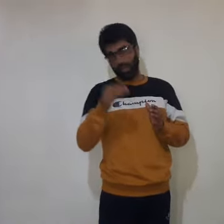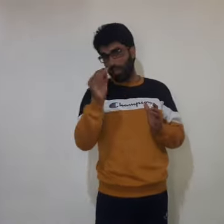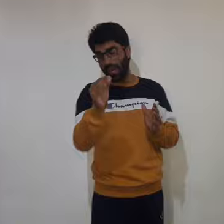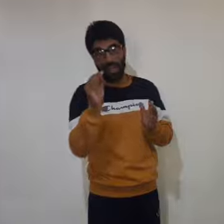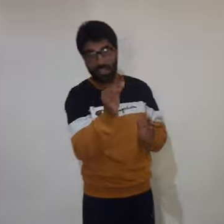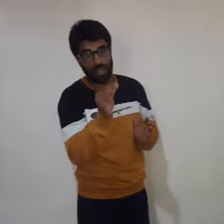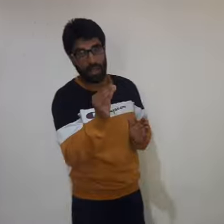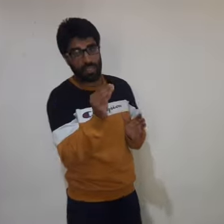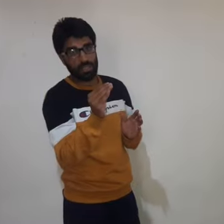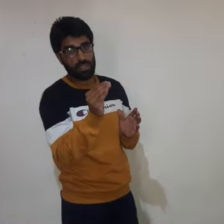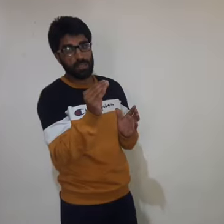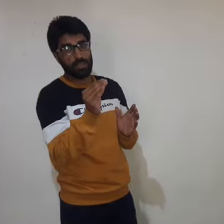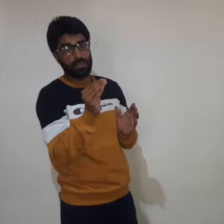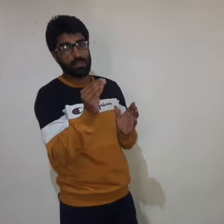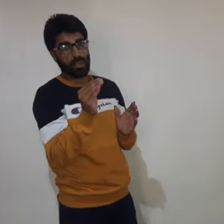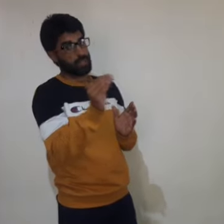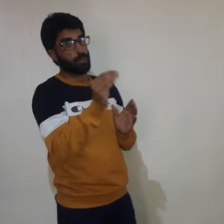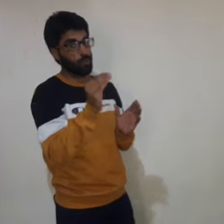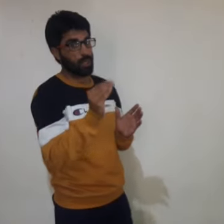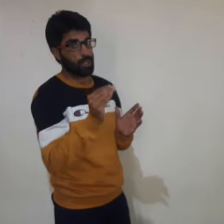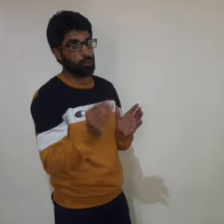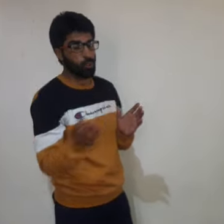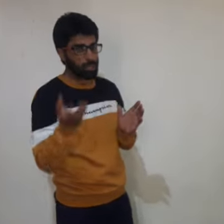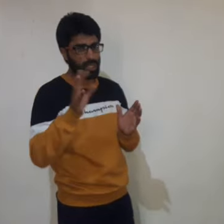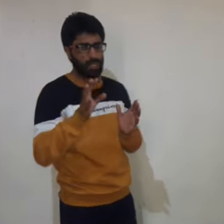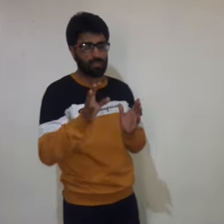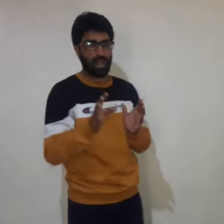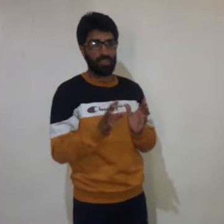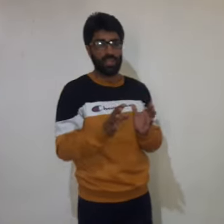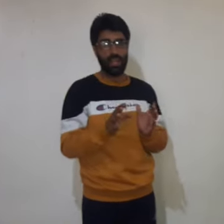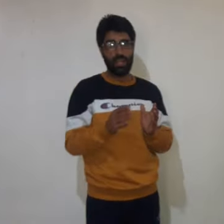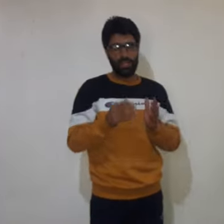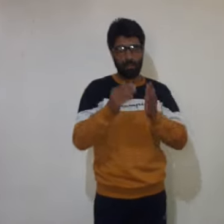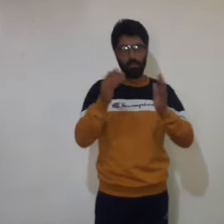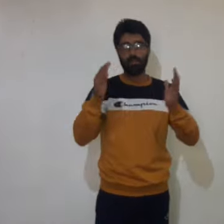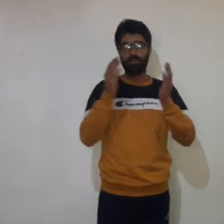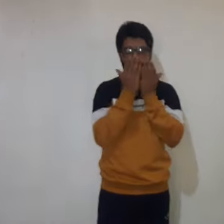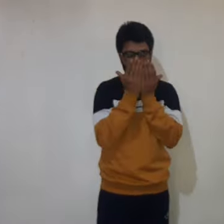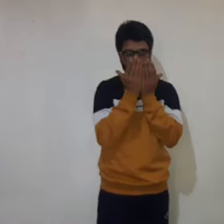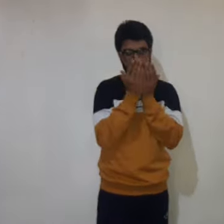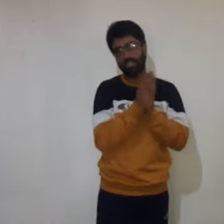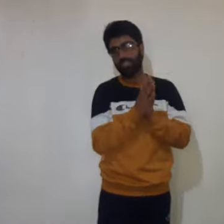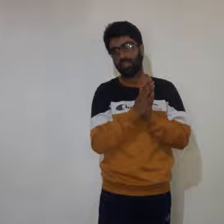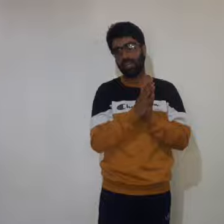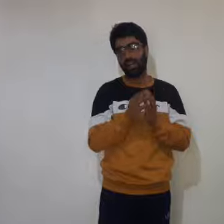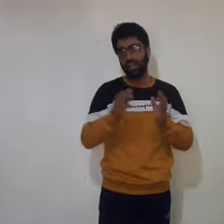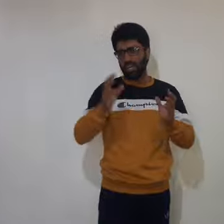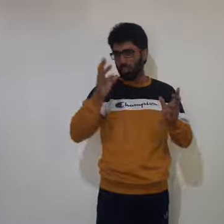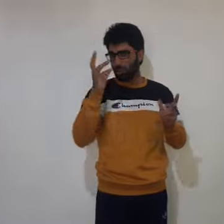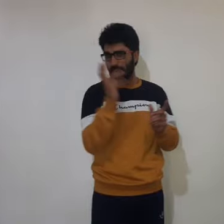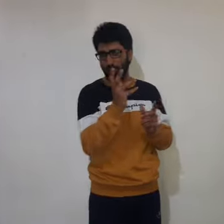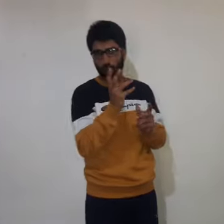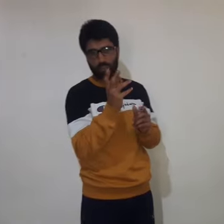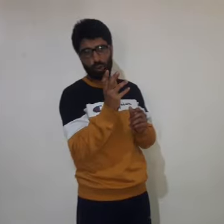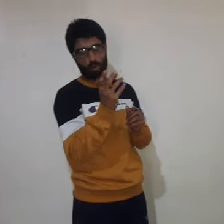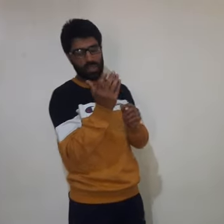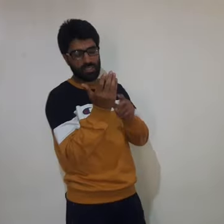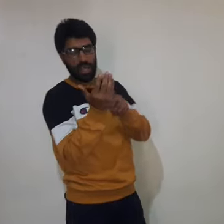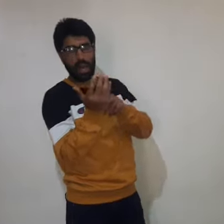यह था एक तरीका इसकी ट्रांसमिट होने की। दूसरी क्या वजह है, जब हम ऐसे छींकते हैं, जो यही वाटर ड्रॉपलेट्स